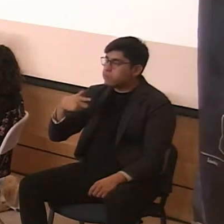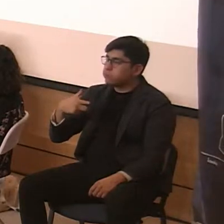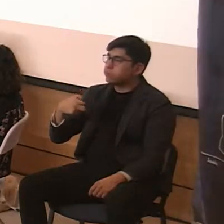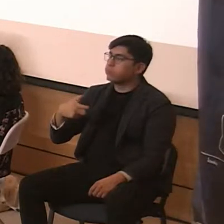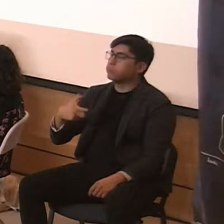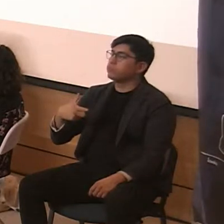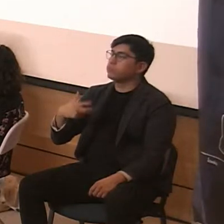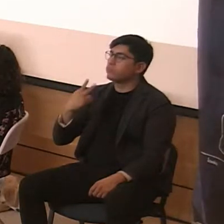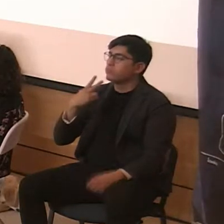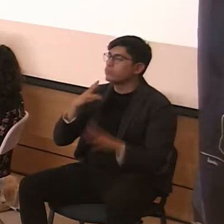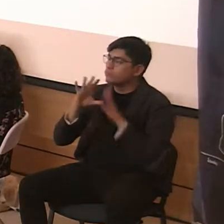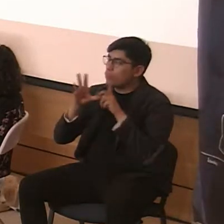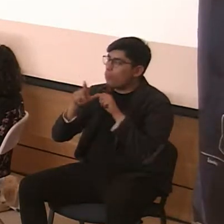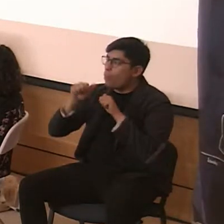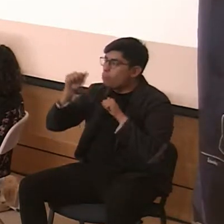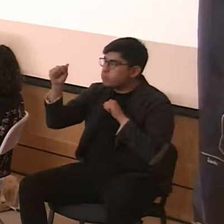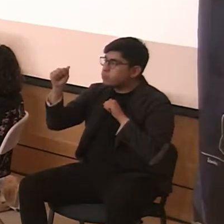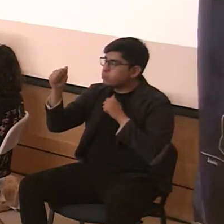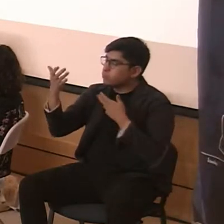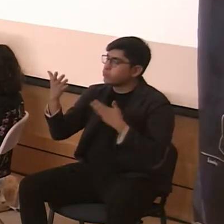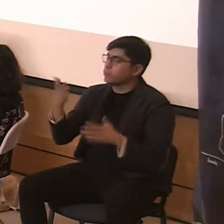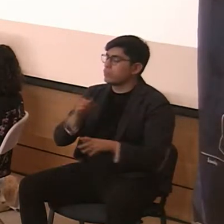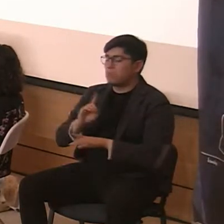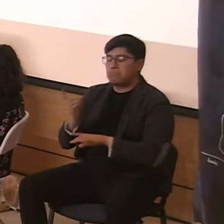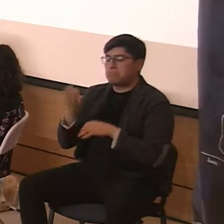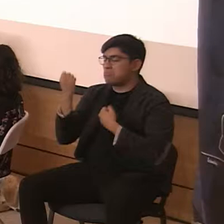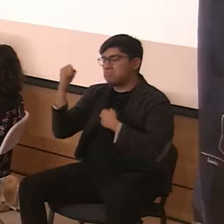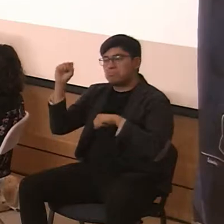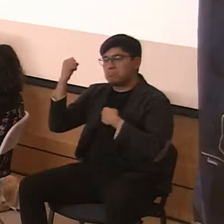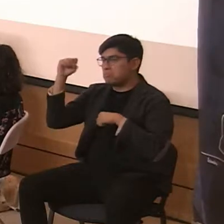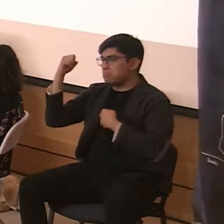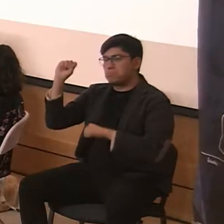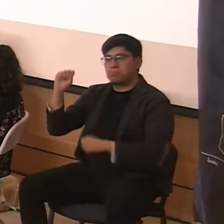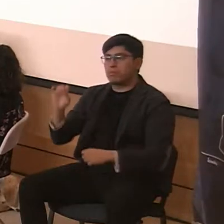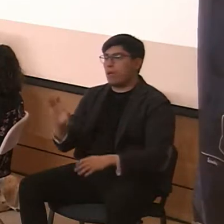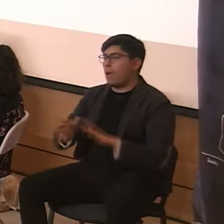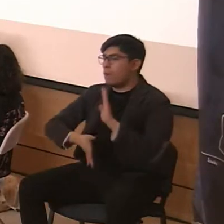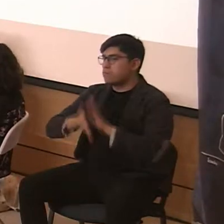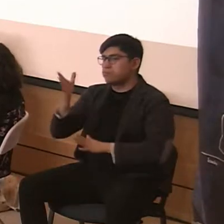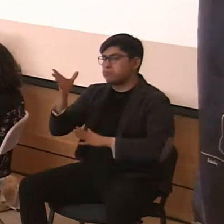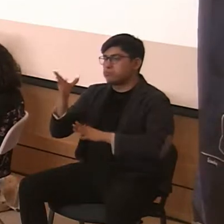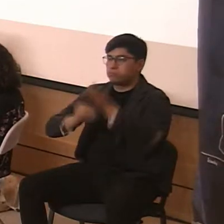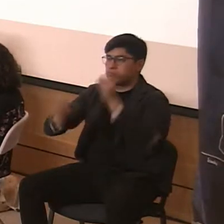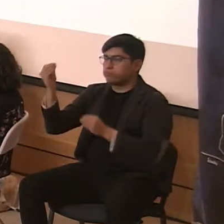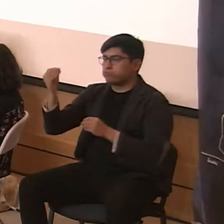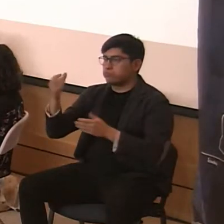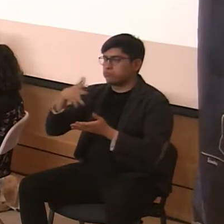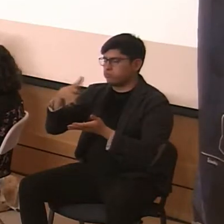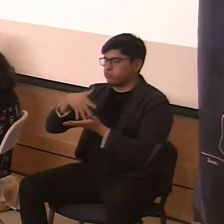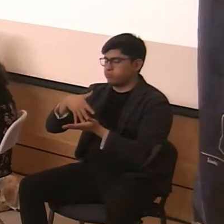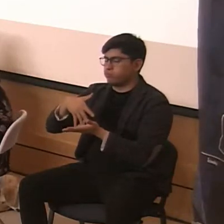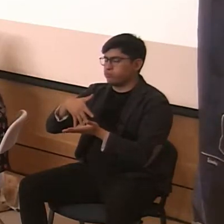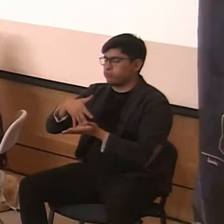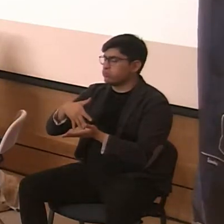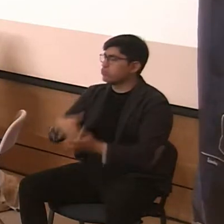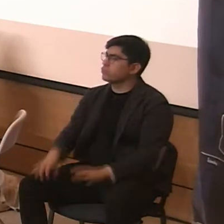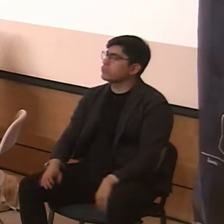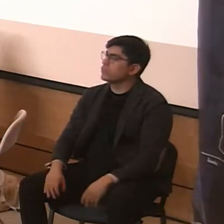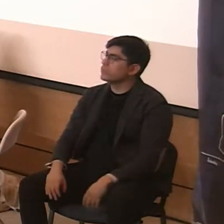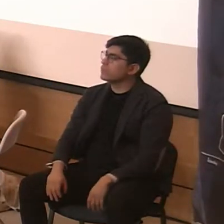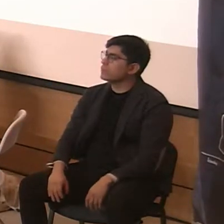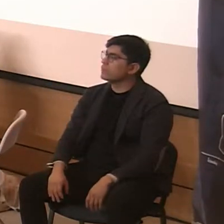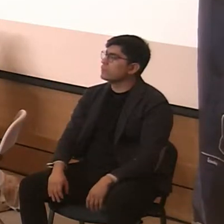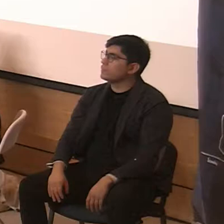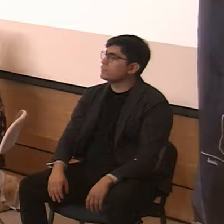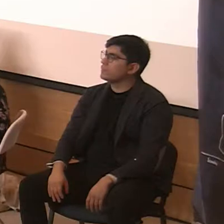ser ejercitado si no le ejercitamos entonces se nos va a poner rígido se va